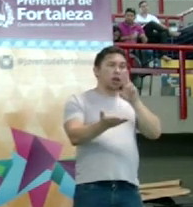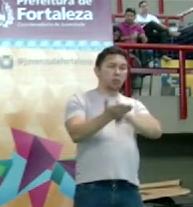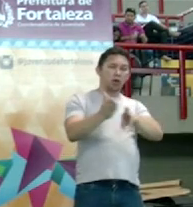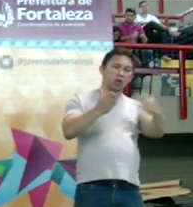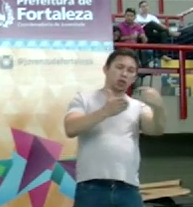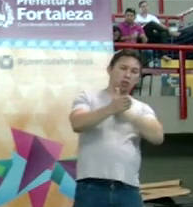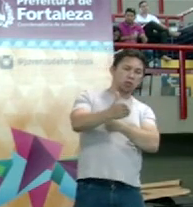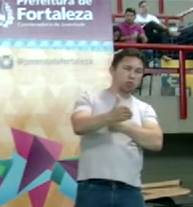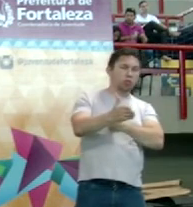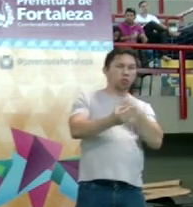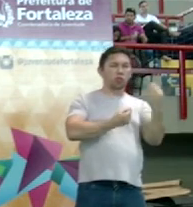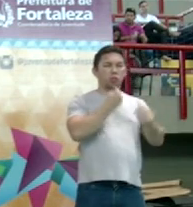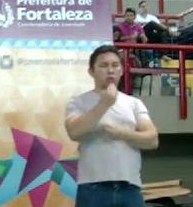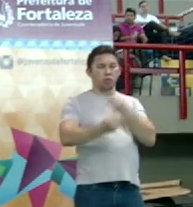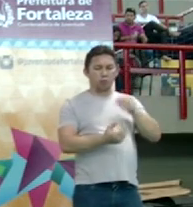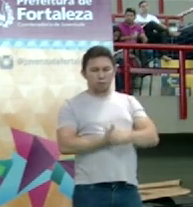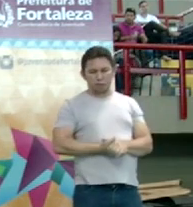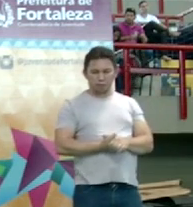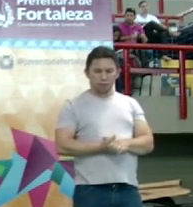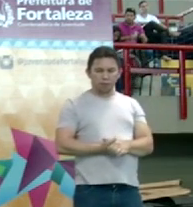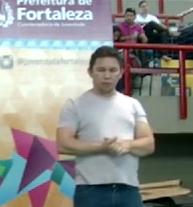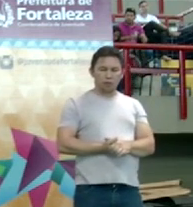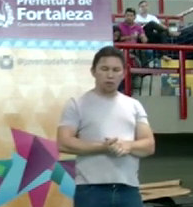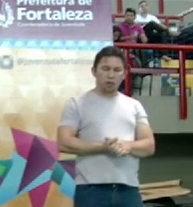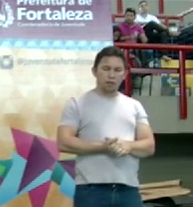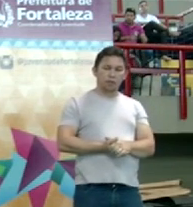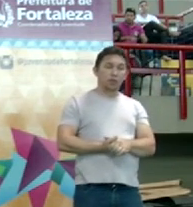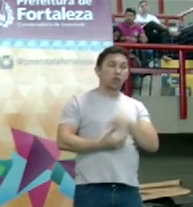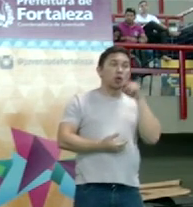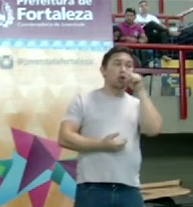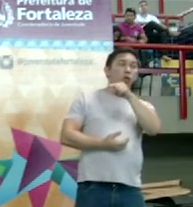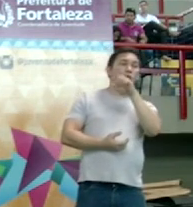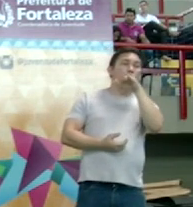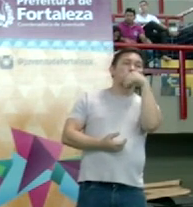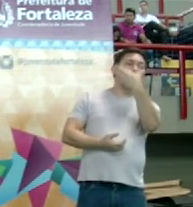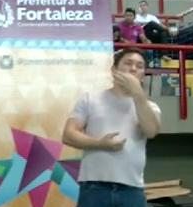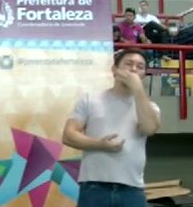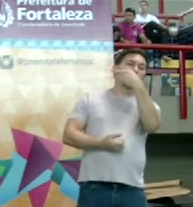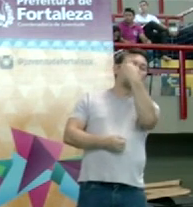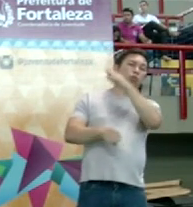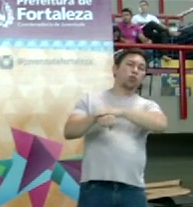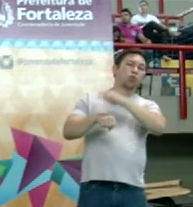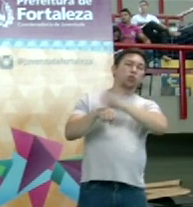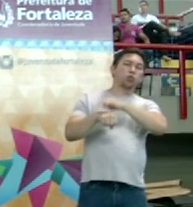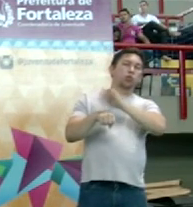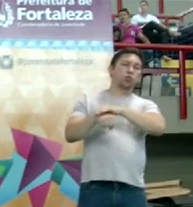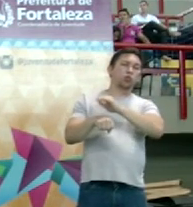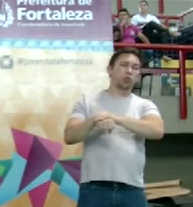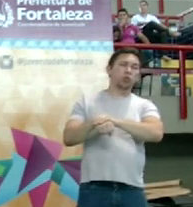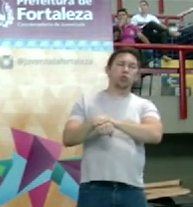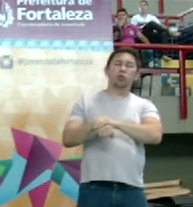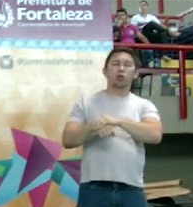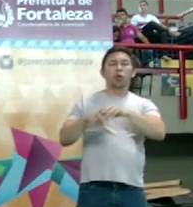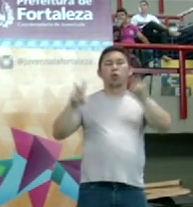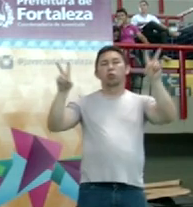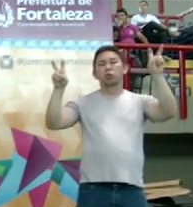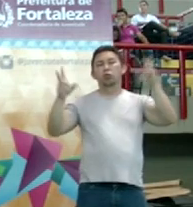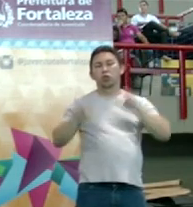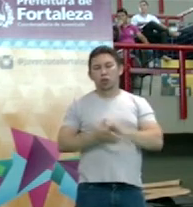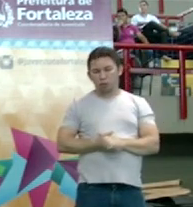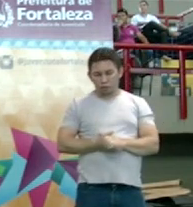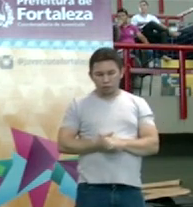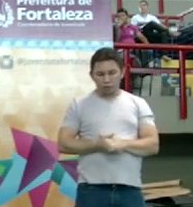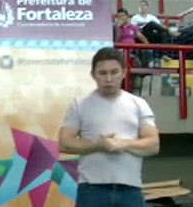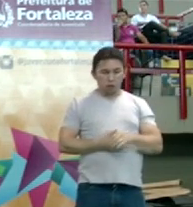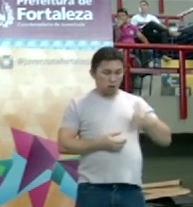pergunta das seguintes. Ele diz assim: qual sua opinião sobre a ideia de, se o tema